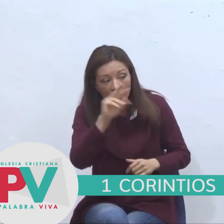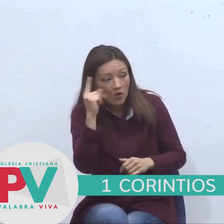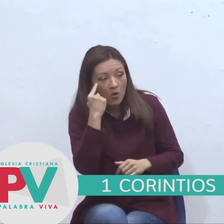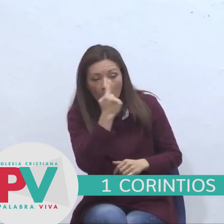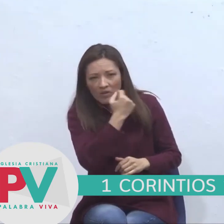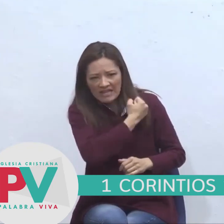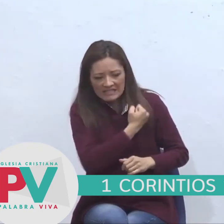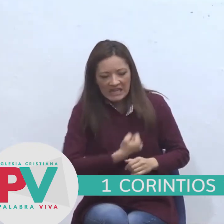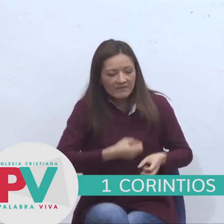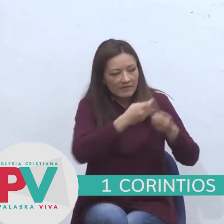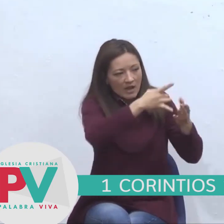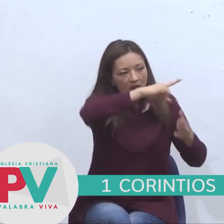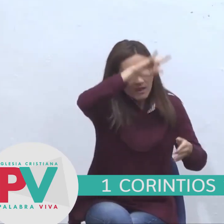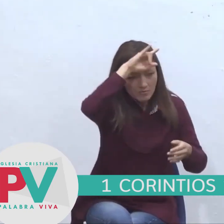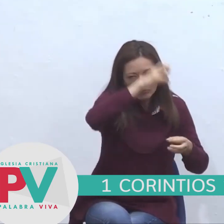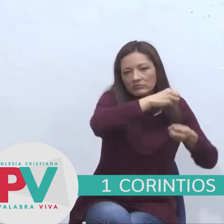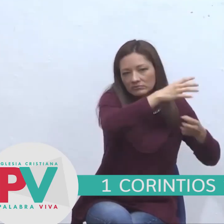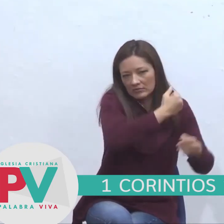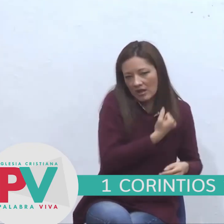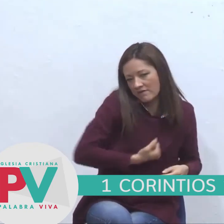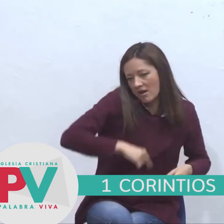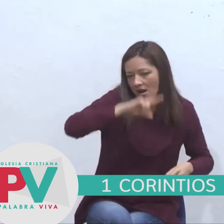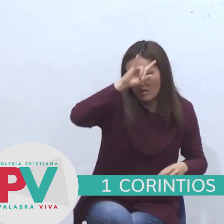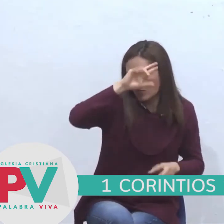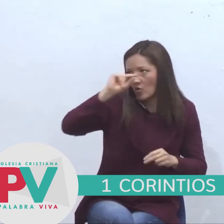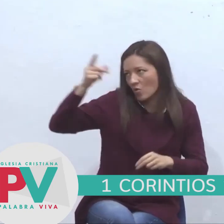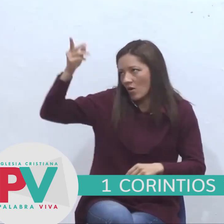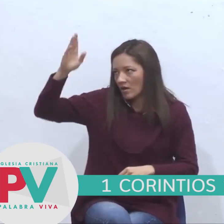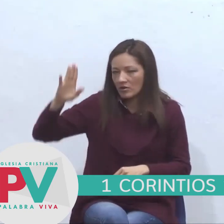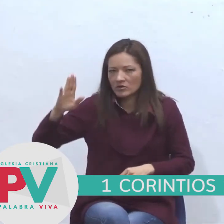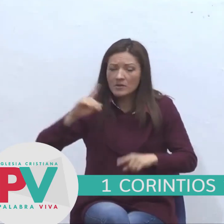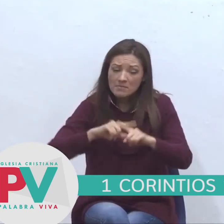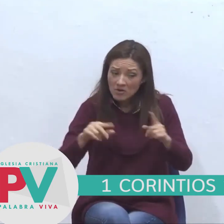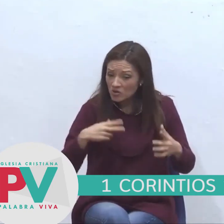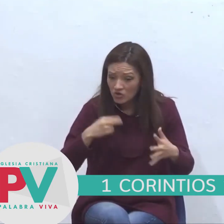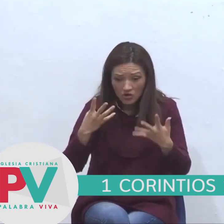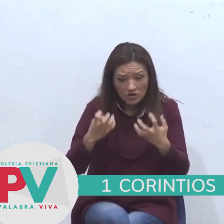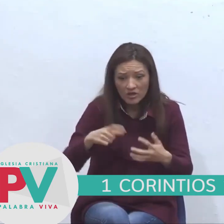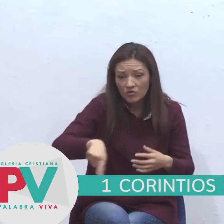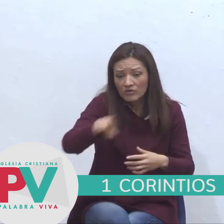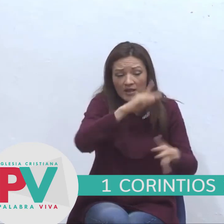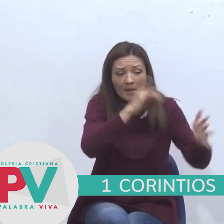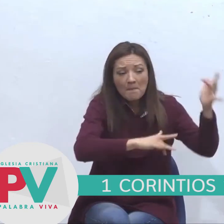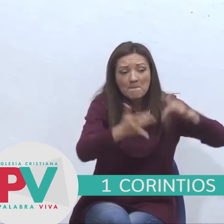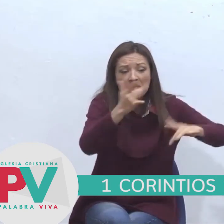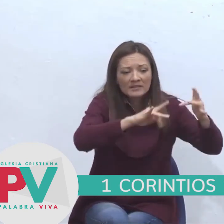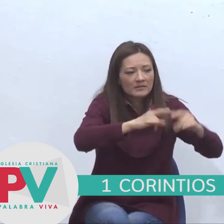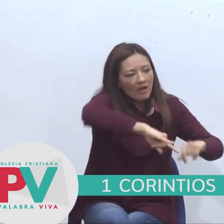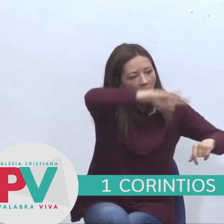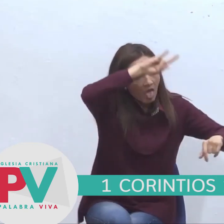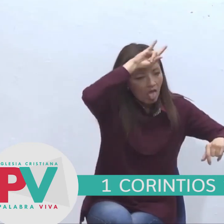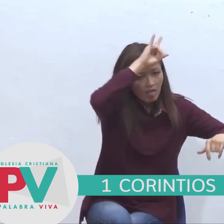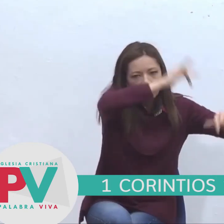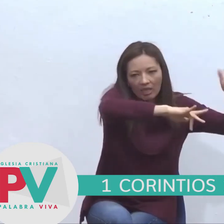los demonios lo sacrifican y no a Dios. Y no quiero que vosotros os hagáis partícipes con los